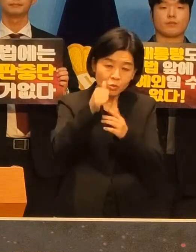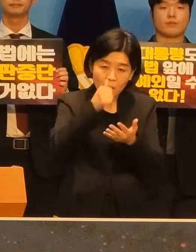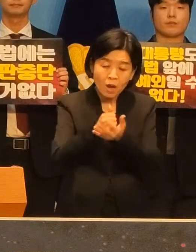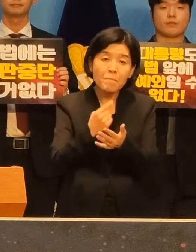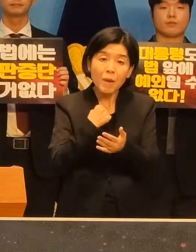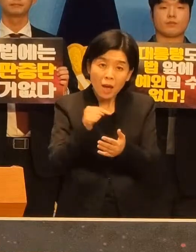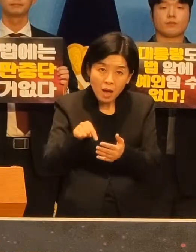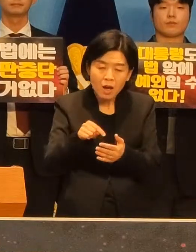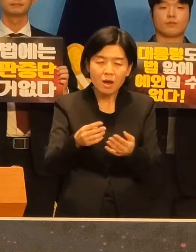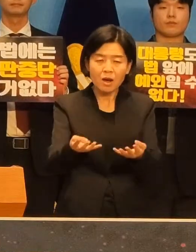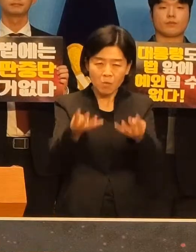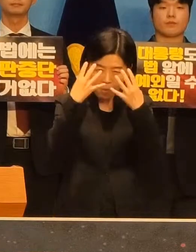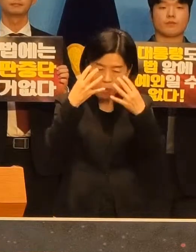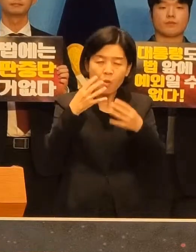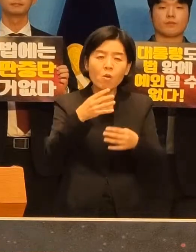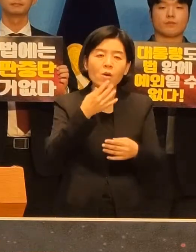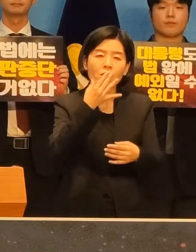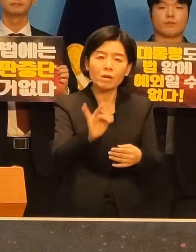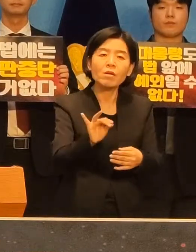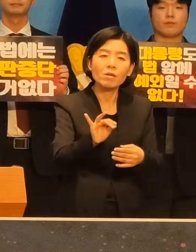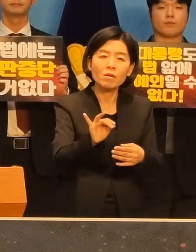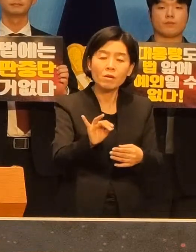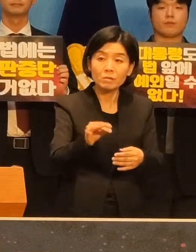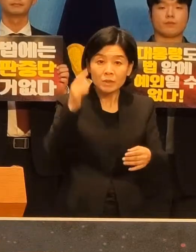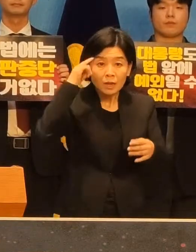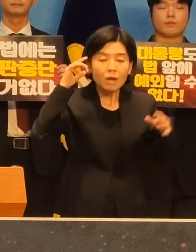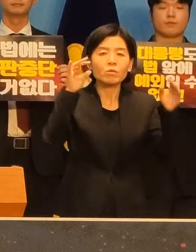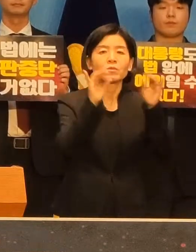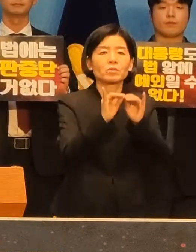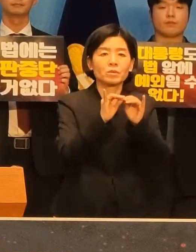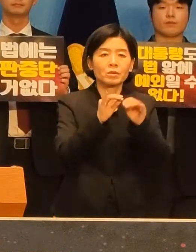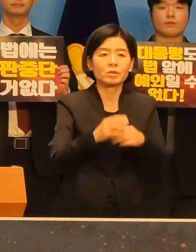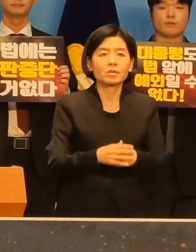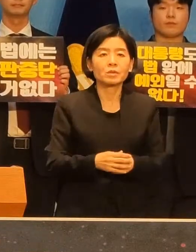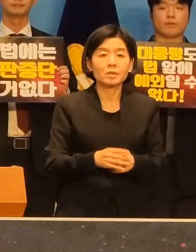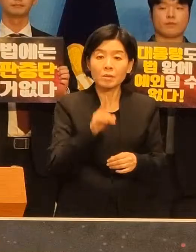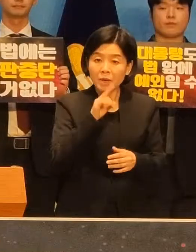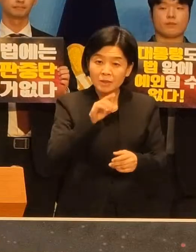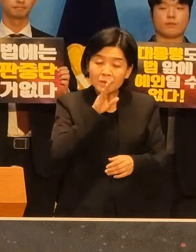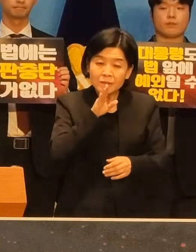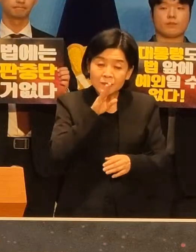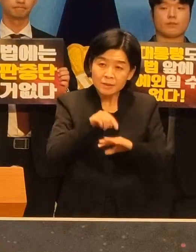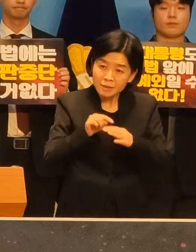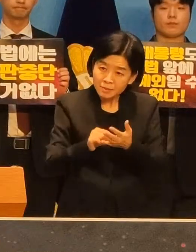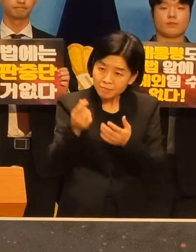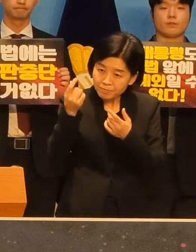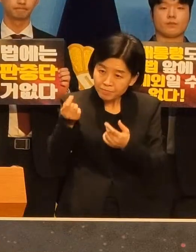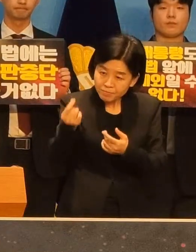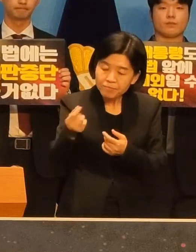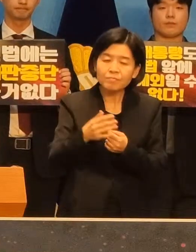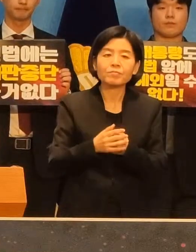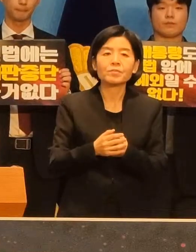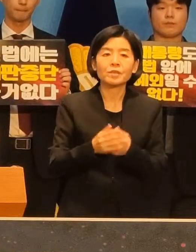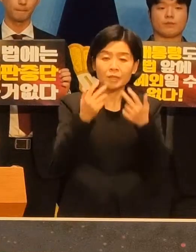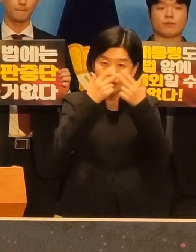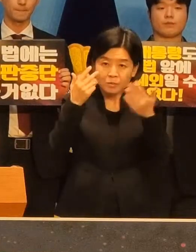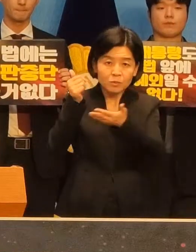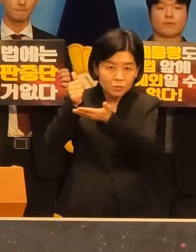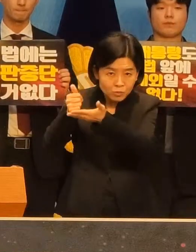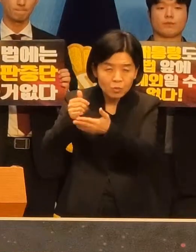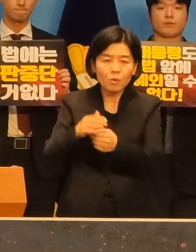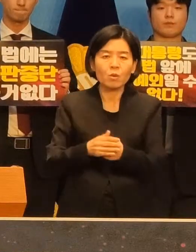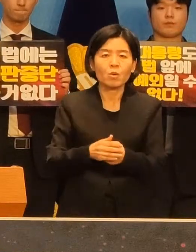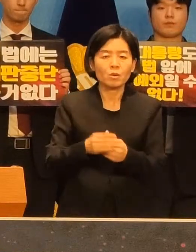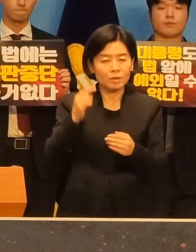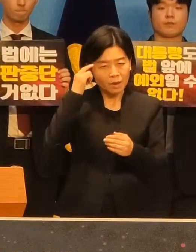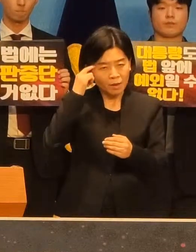가자. 저는 그 말에 전적으로 동의합니다. 그 말이 진심이었다면 지금 이 순간 그분 자신도 같은